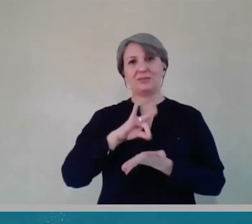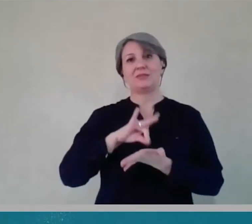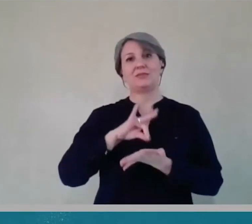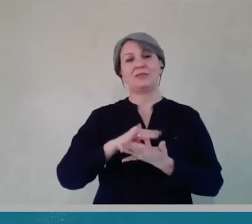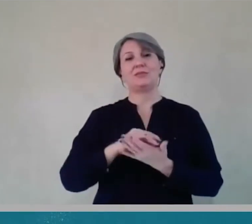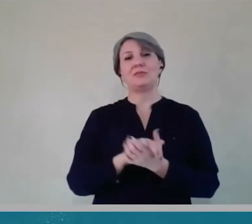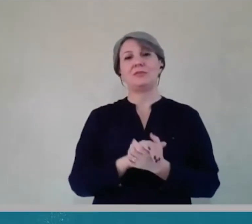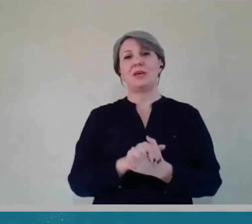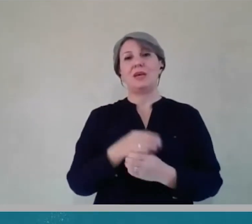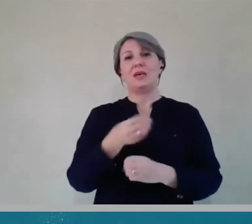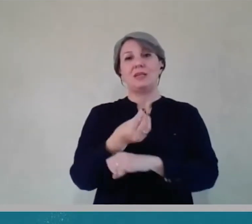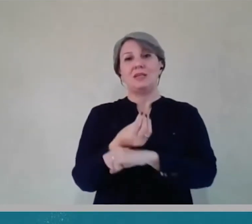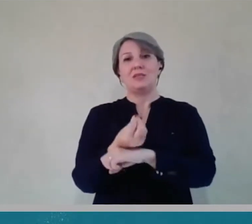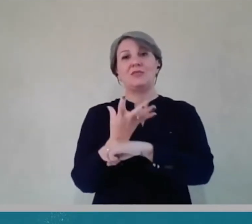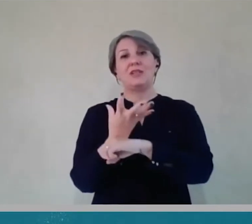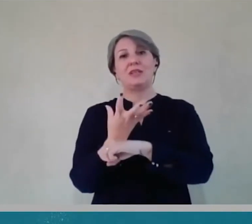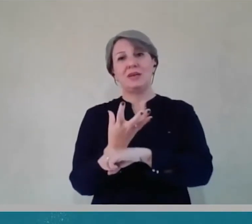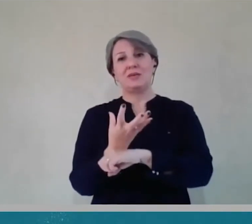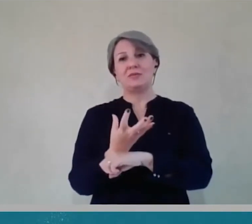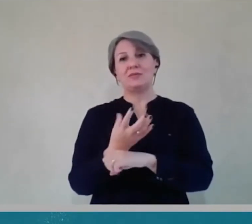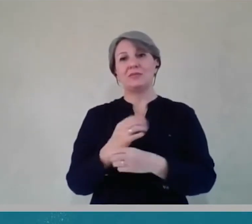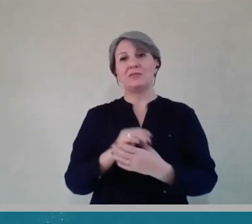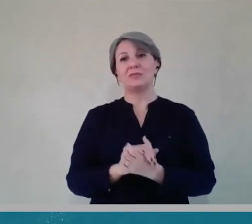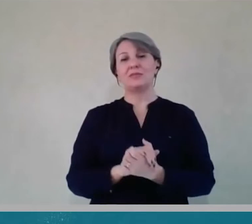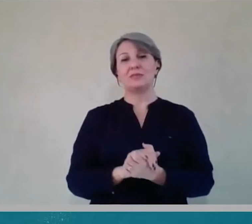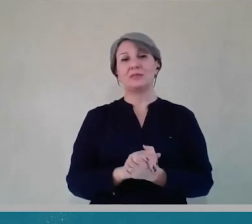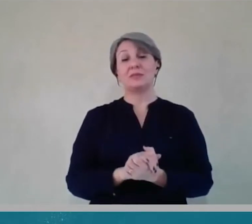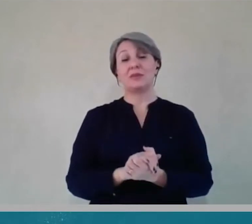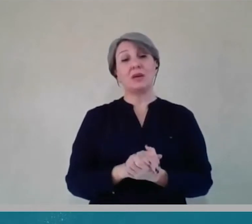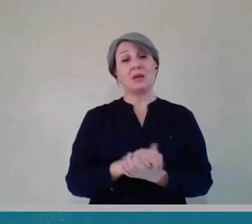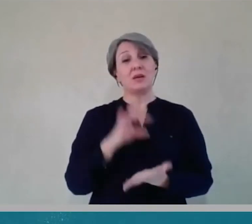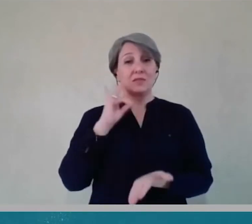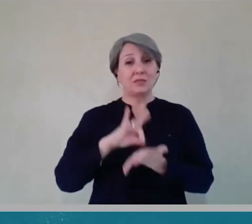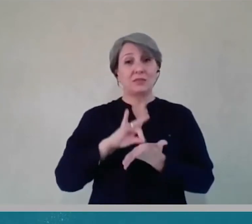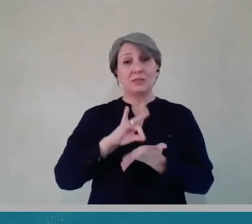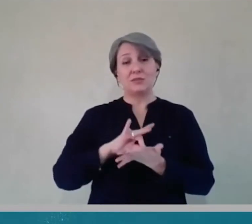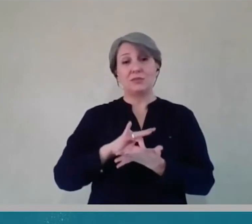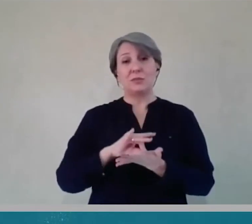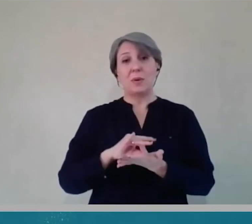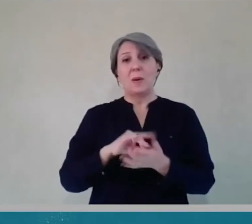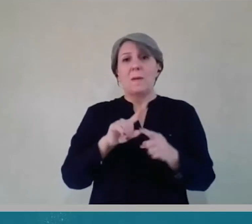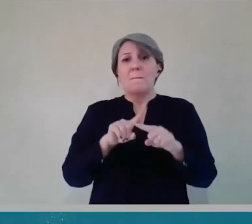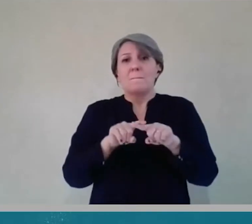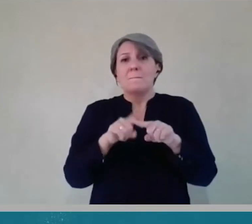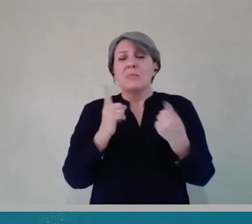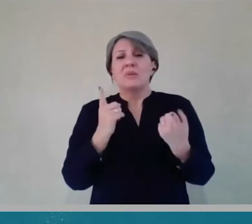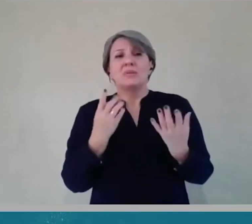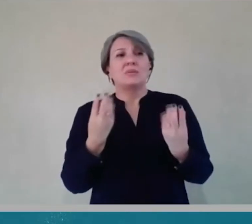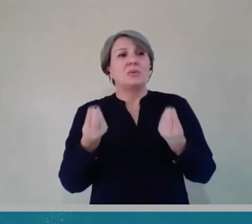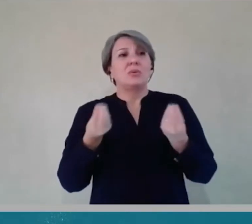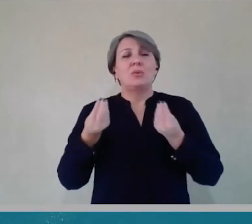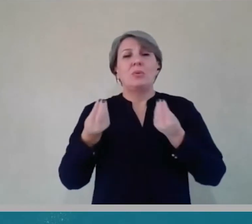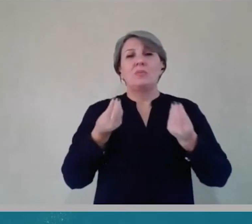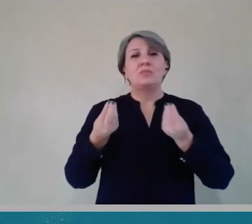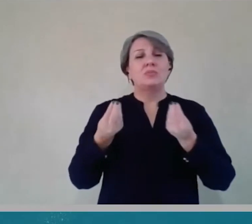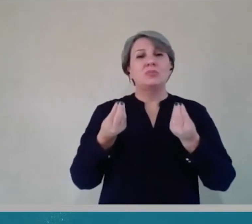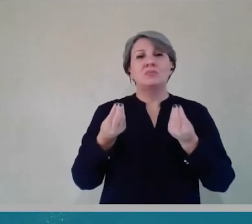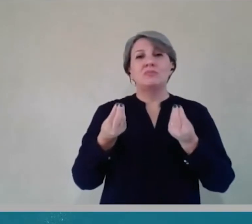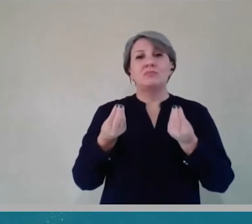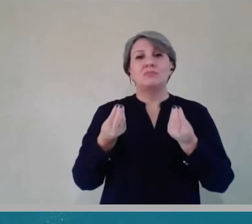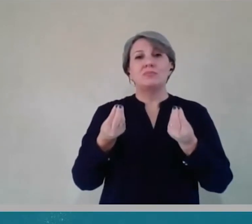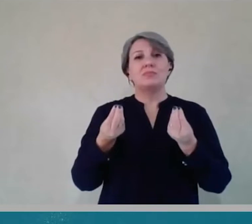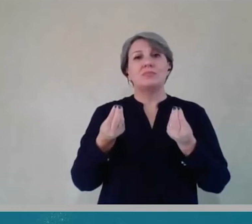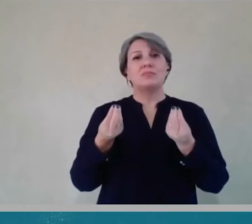Filadélfia, é a realidade do reino dos céus. Mas como fazer com que nós que somos guiados